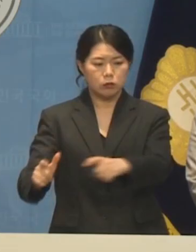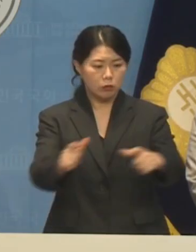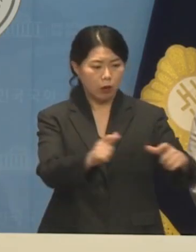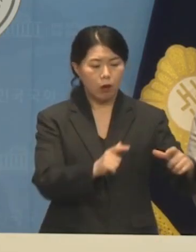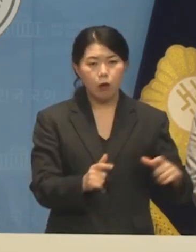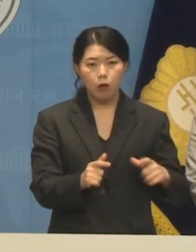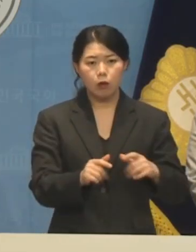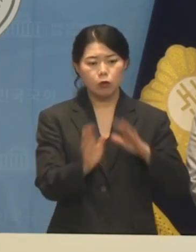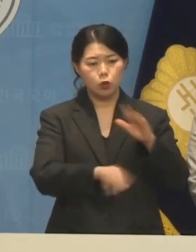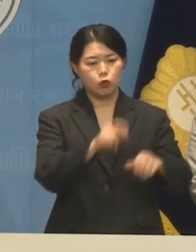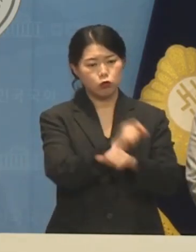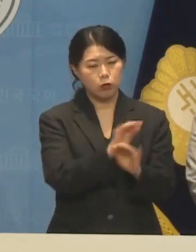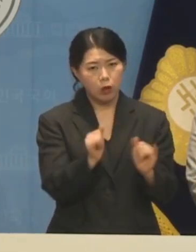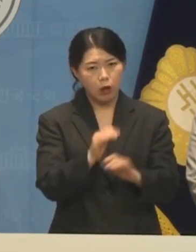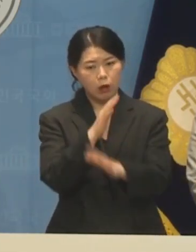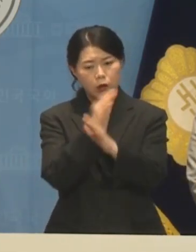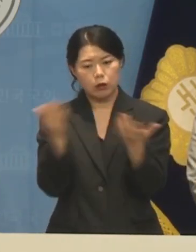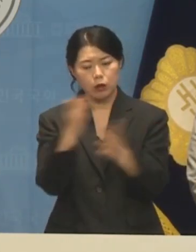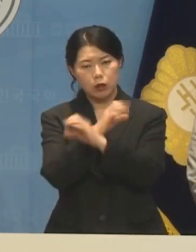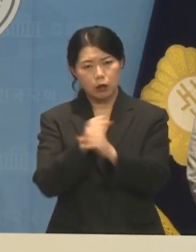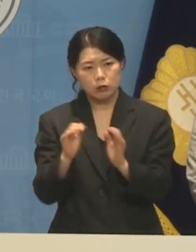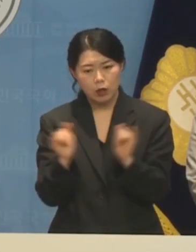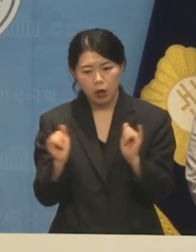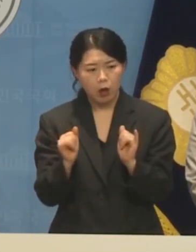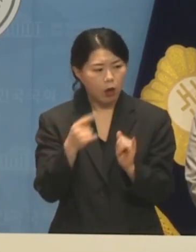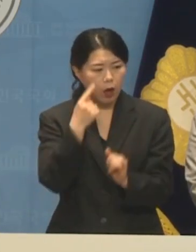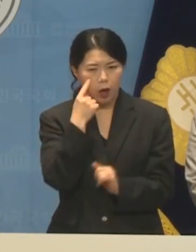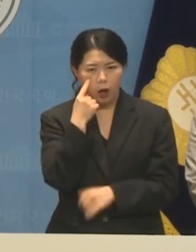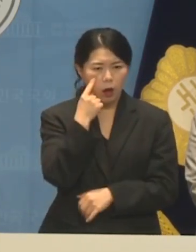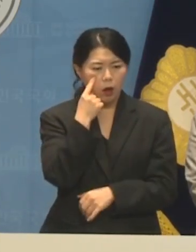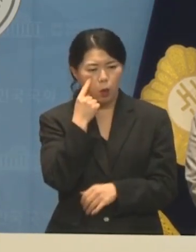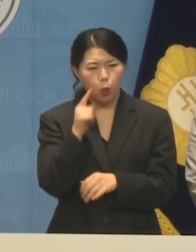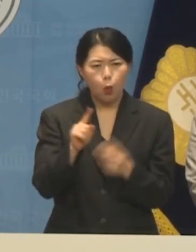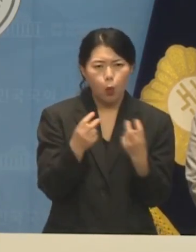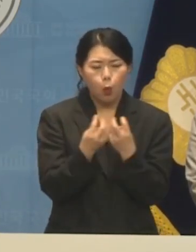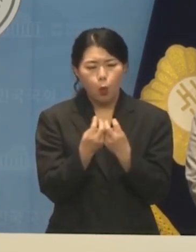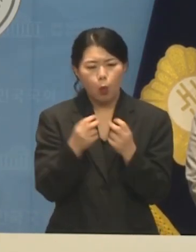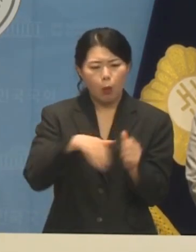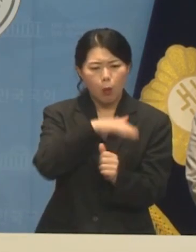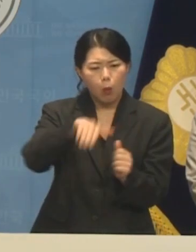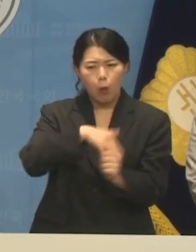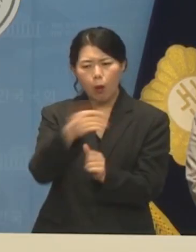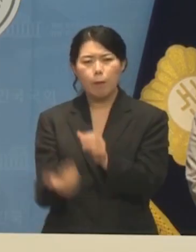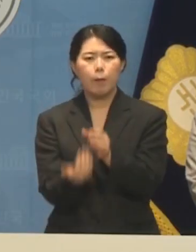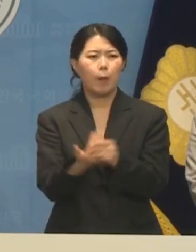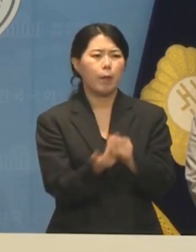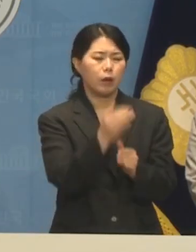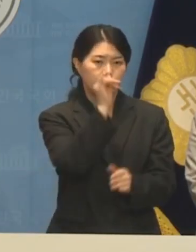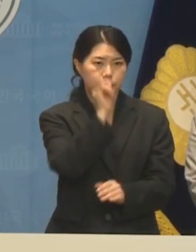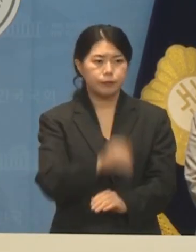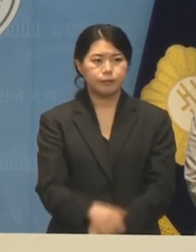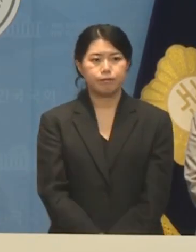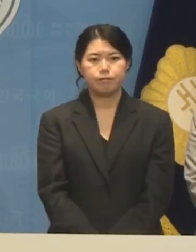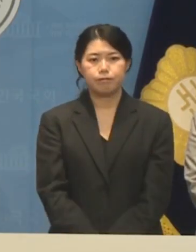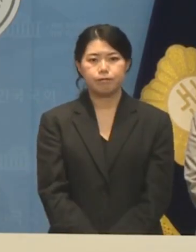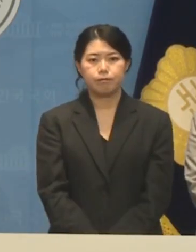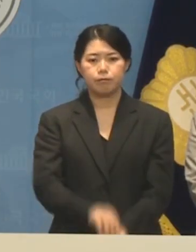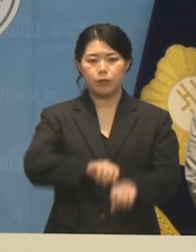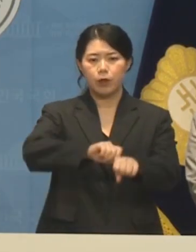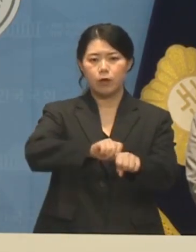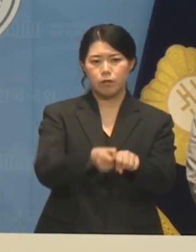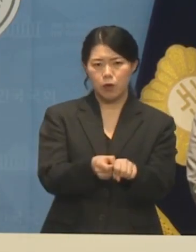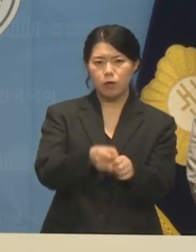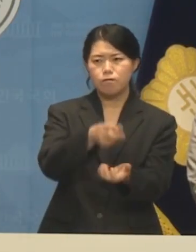지자체마다 정규직, 비정규직 눈치를 보고 있는 상황 등이 여러 건 발생하고 있었습니다. 페널티